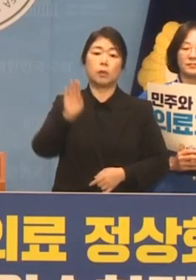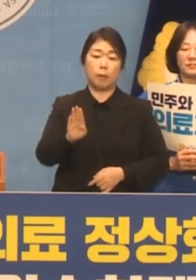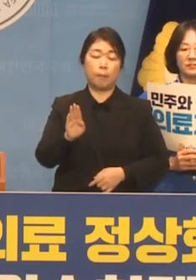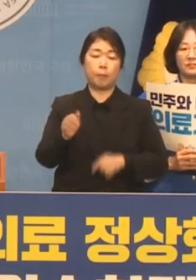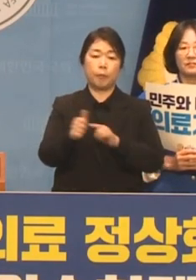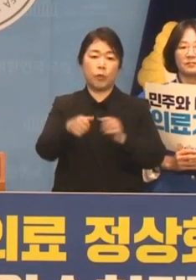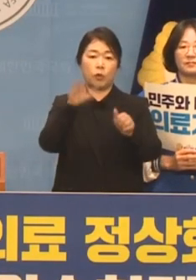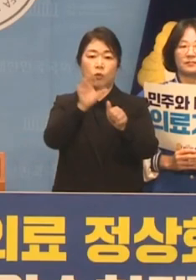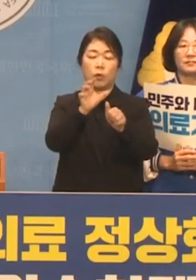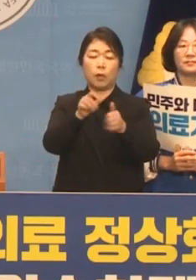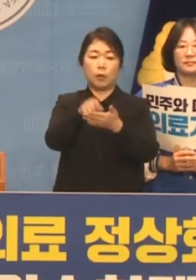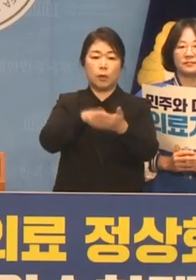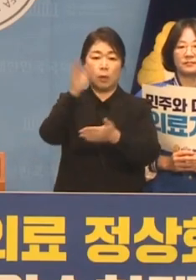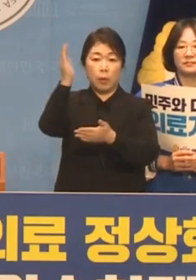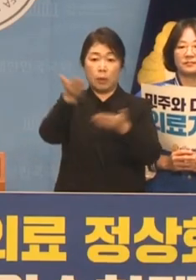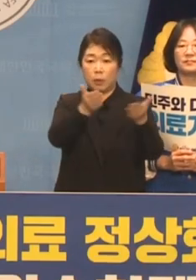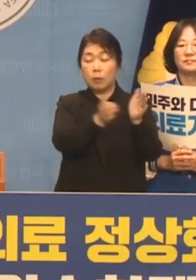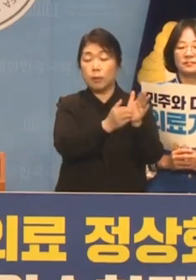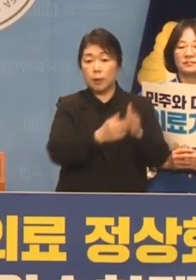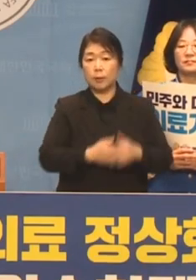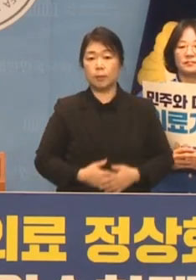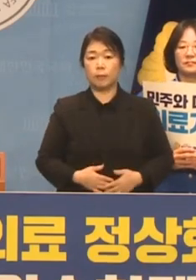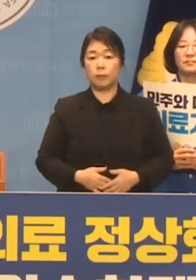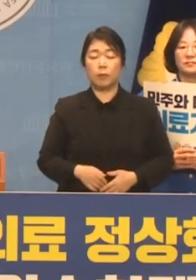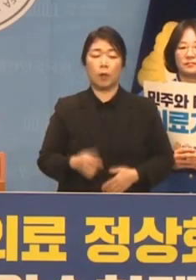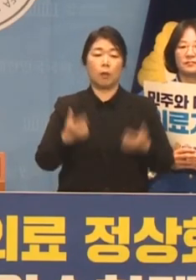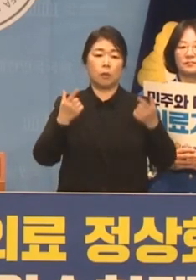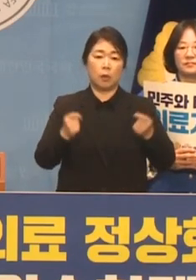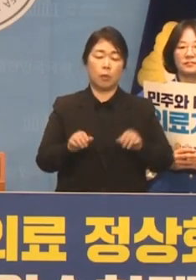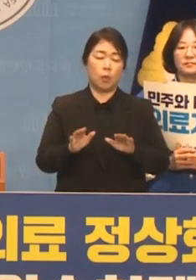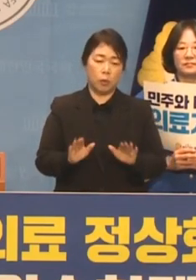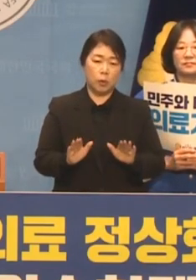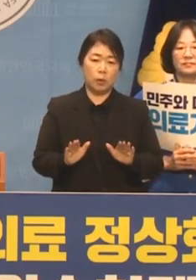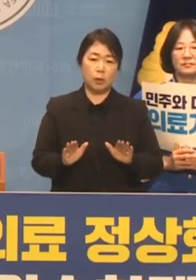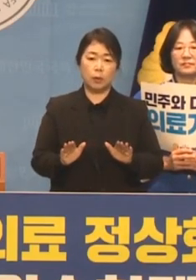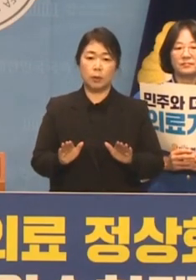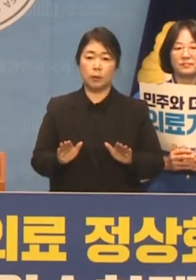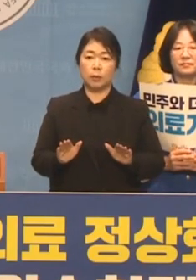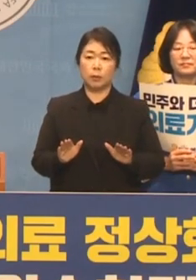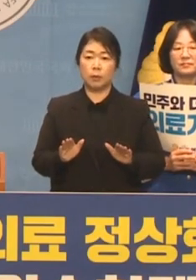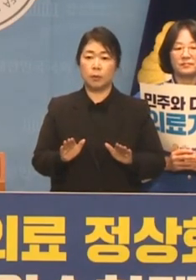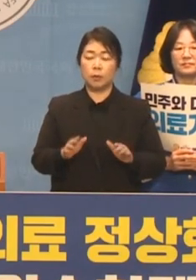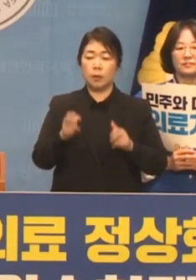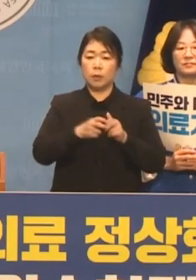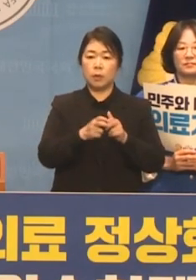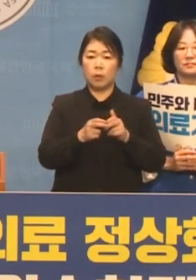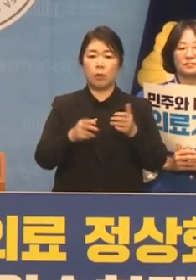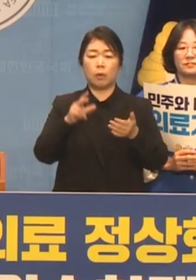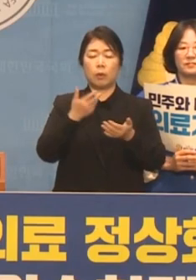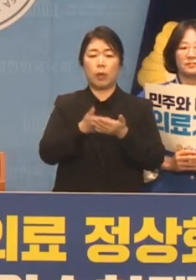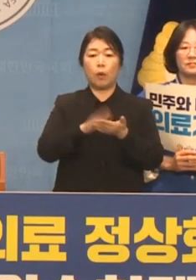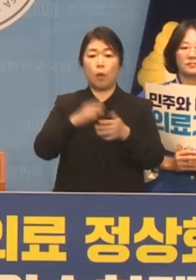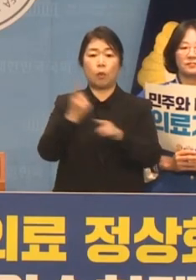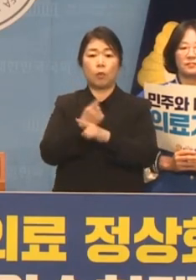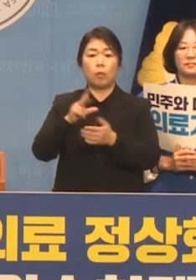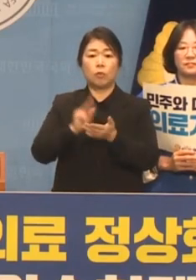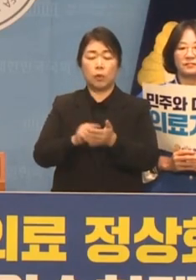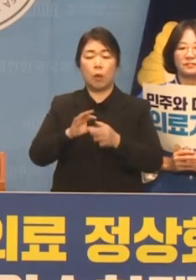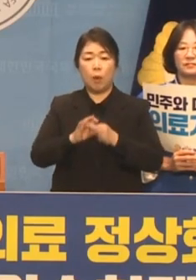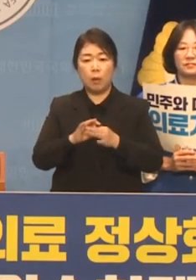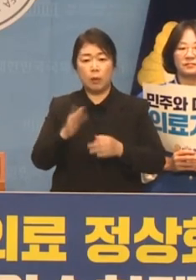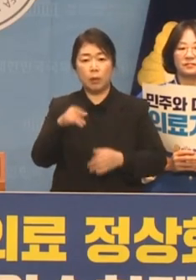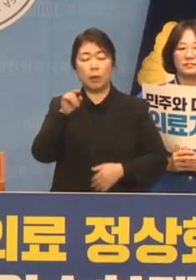규탄 기자 회견을 했습니다 이처럼 오늘의 그 의료 개혁과 관련된 기자 회견